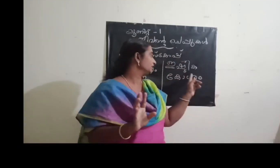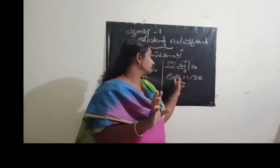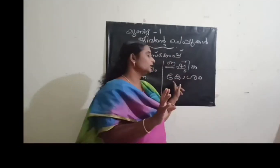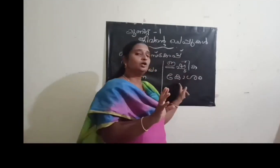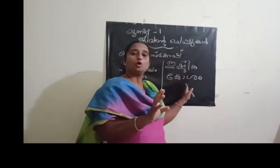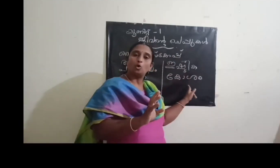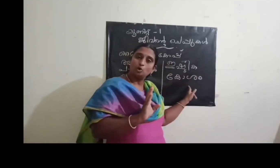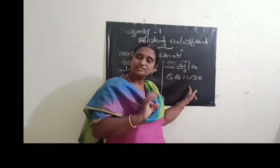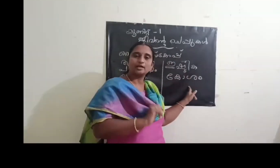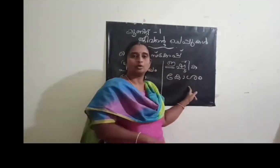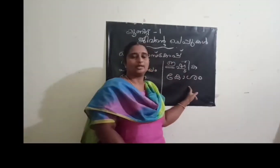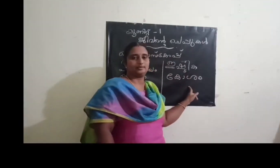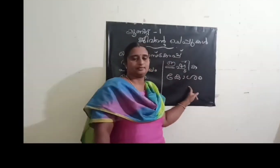നിർമ്മിച്ചിരിക്കുന്നത് കോശങ്ങൾ കൊണ്ടാണ്.